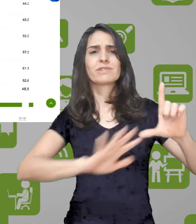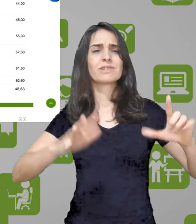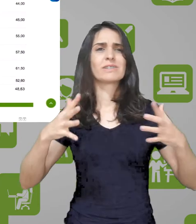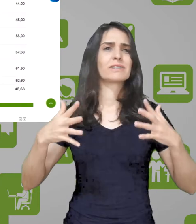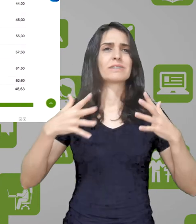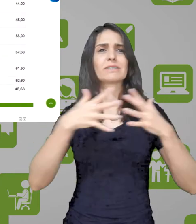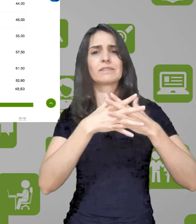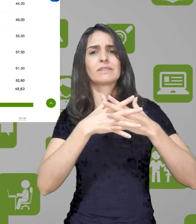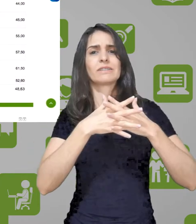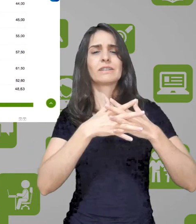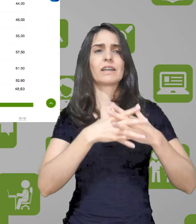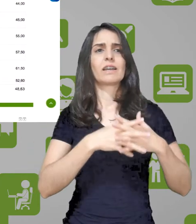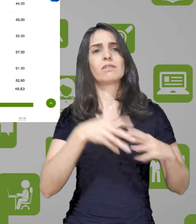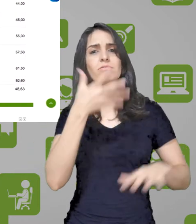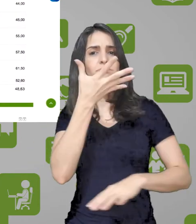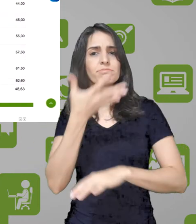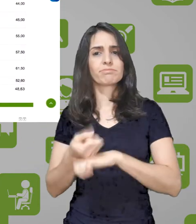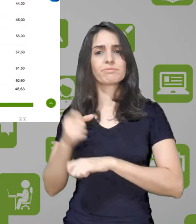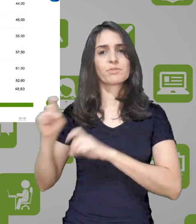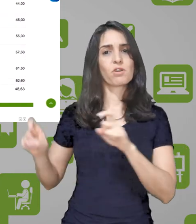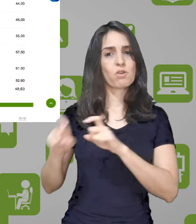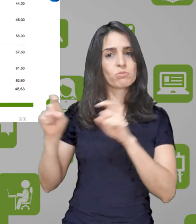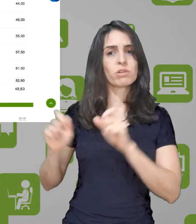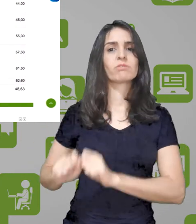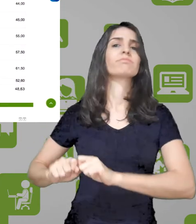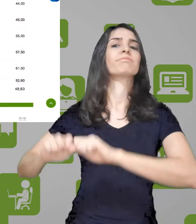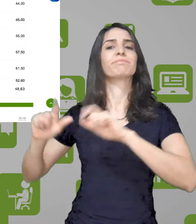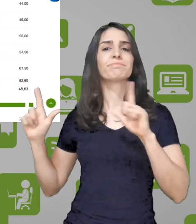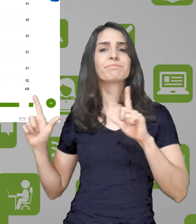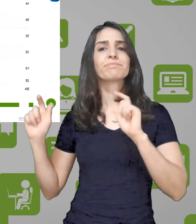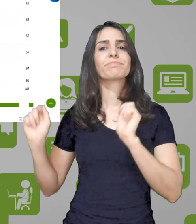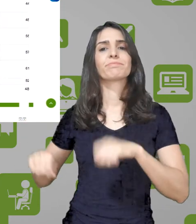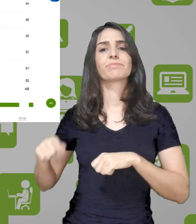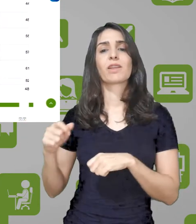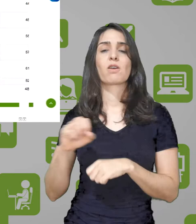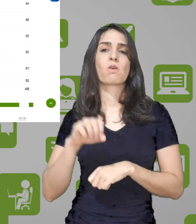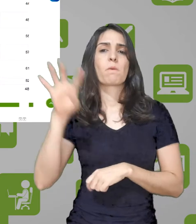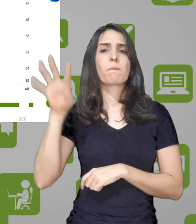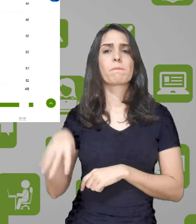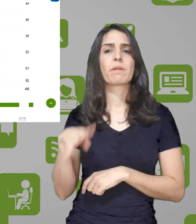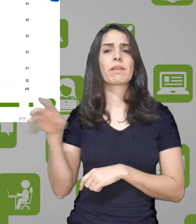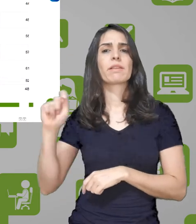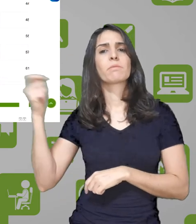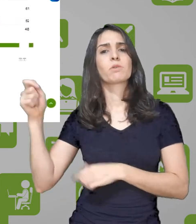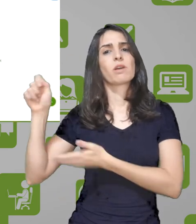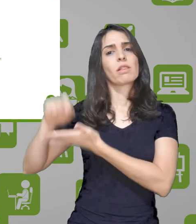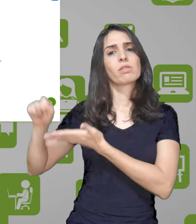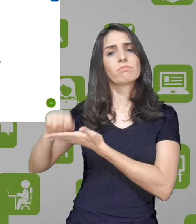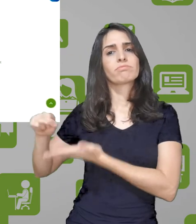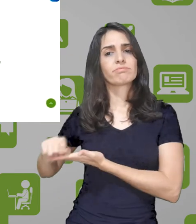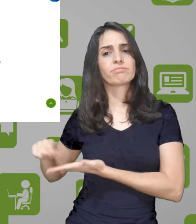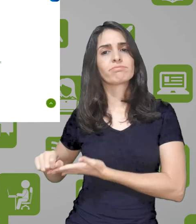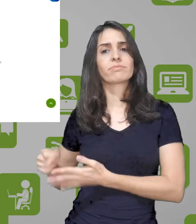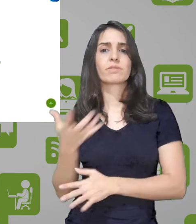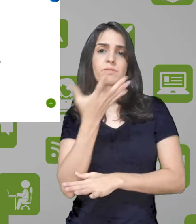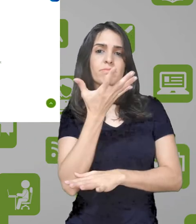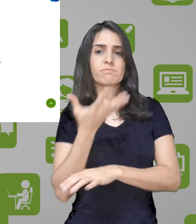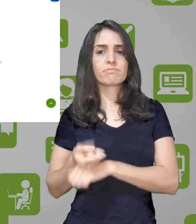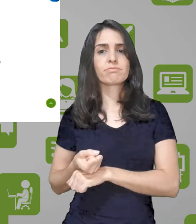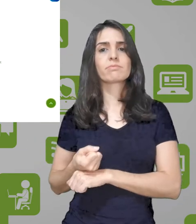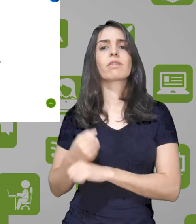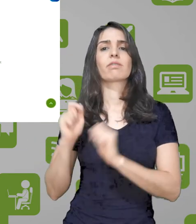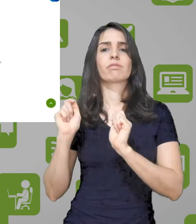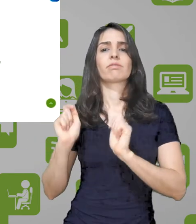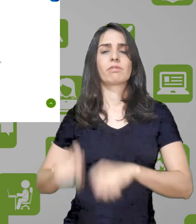ver aqui na tela você quer ver offline ou então até mesmo aproveitar essa planilha para fazer alguma anotação do seu